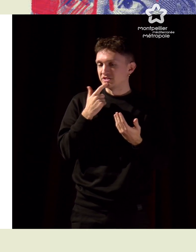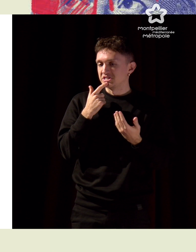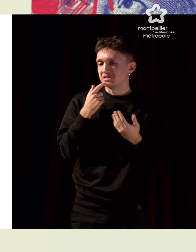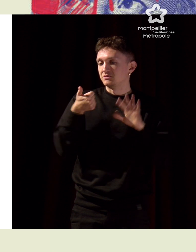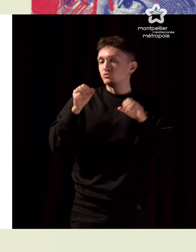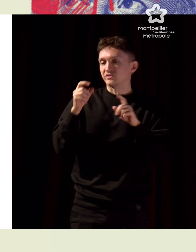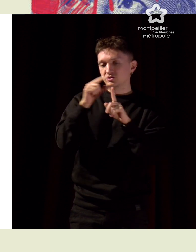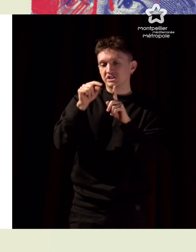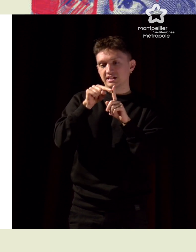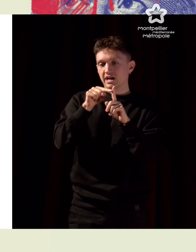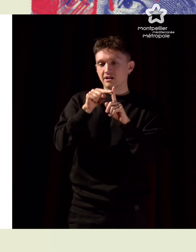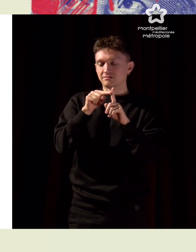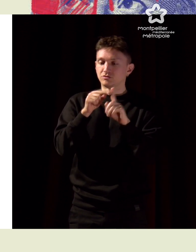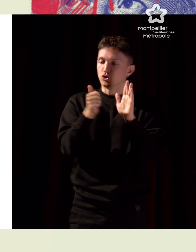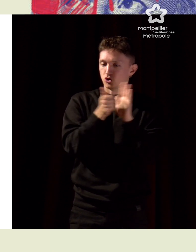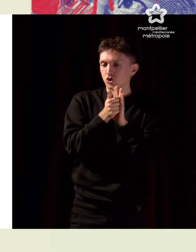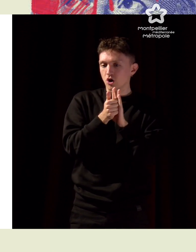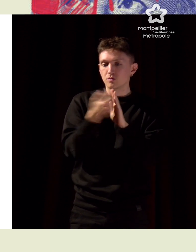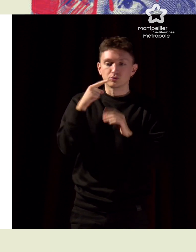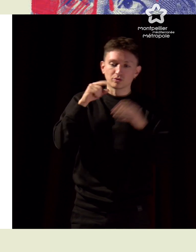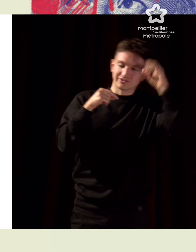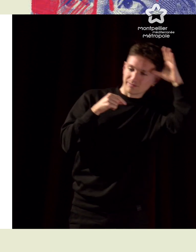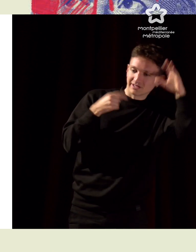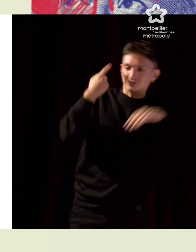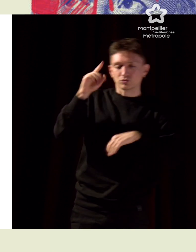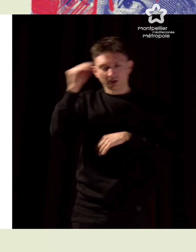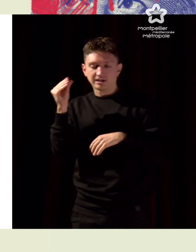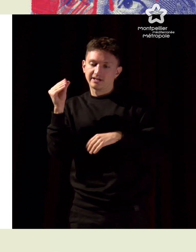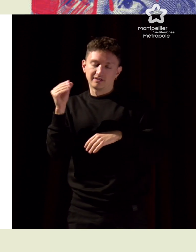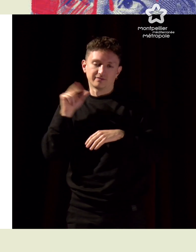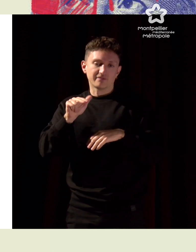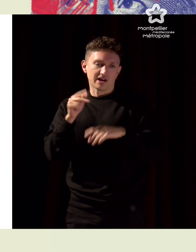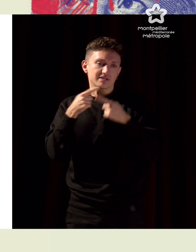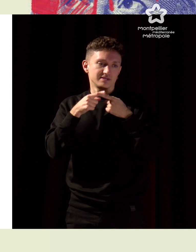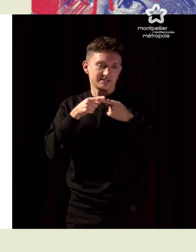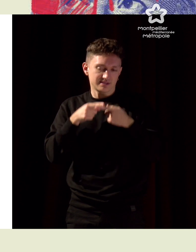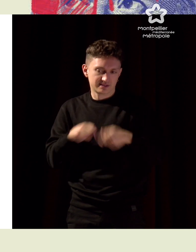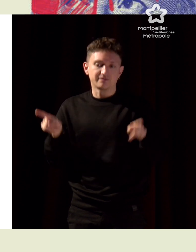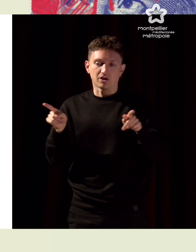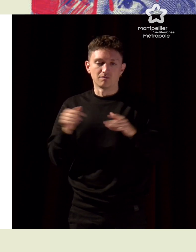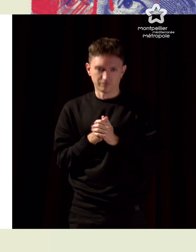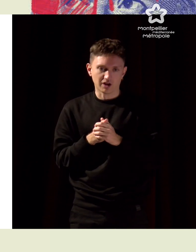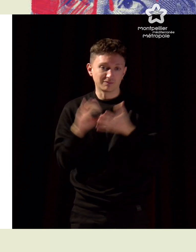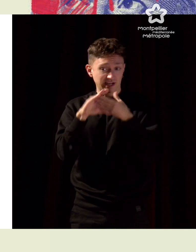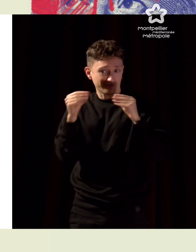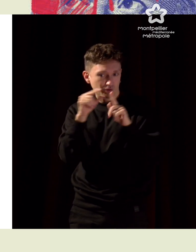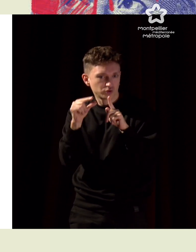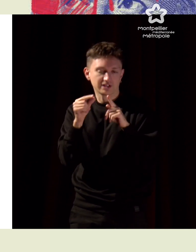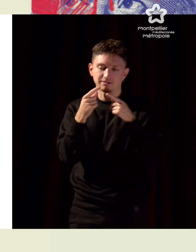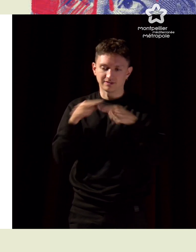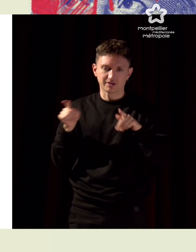des choses différentes. La forme du gène néandertal est différente de la forme du gène de sapiens.